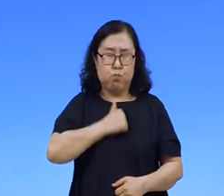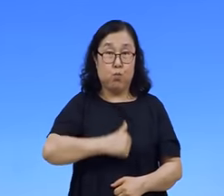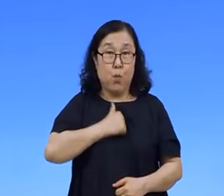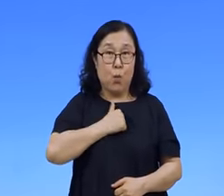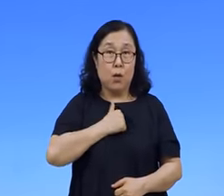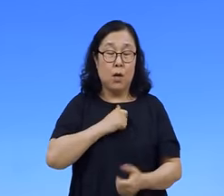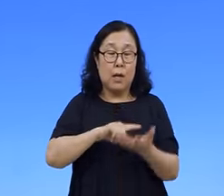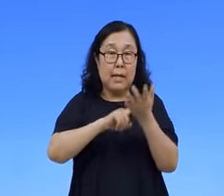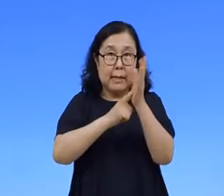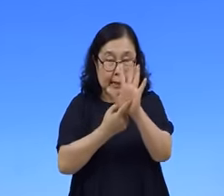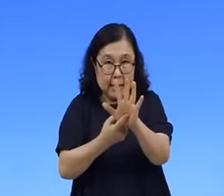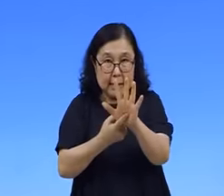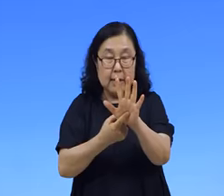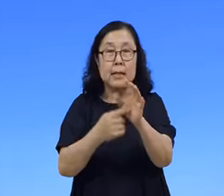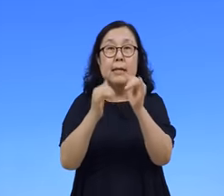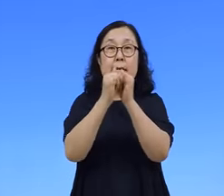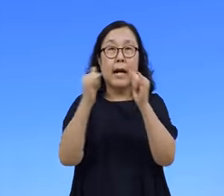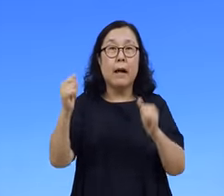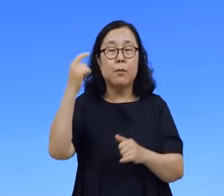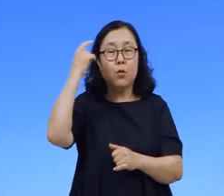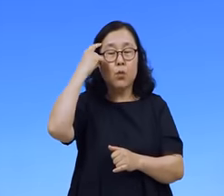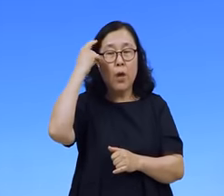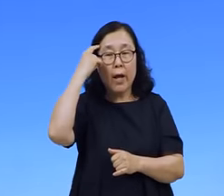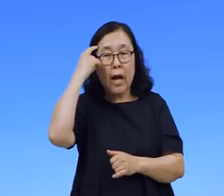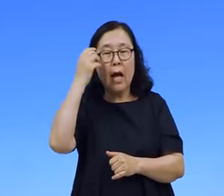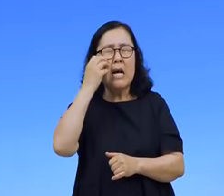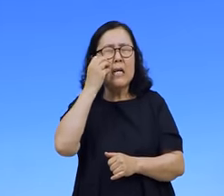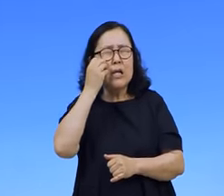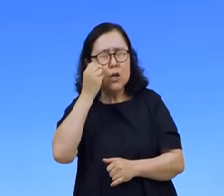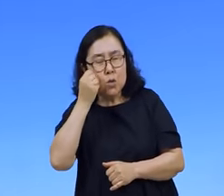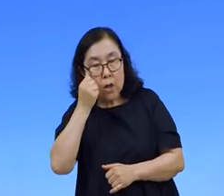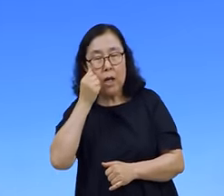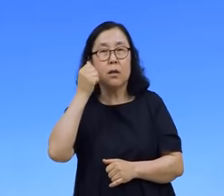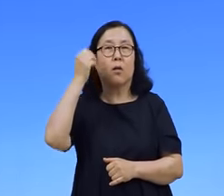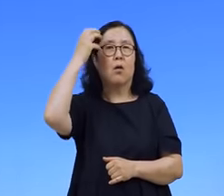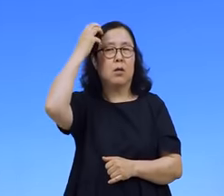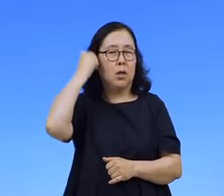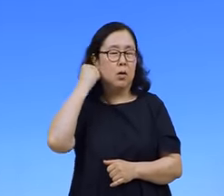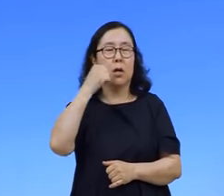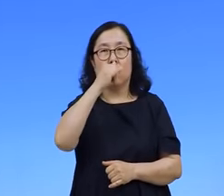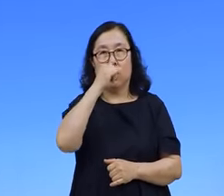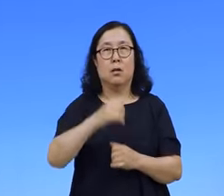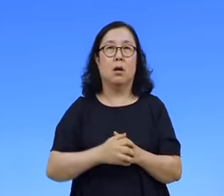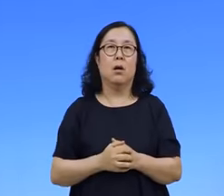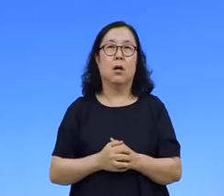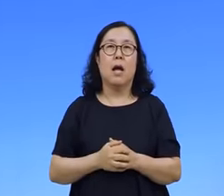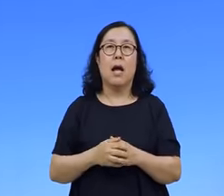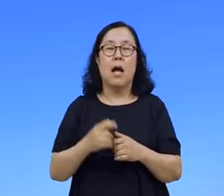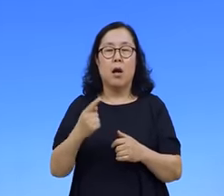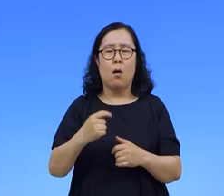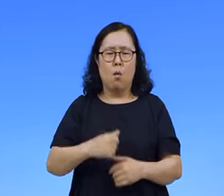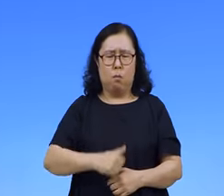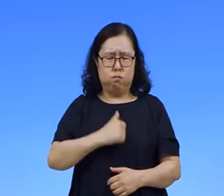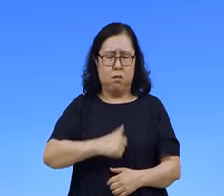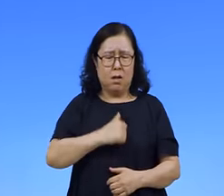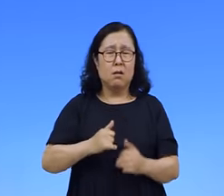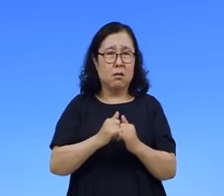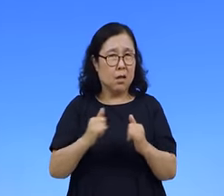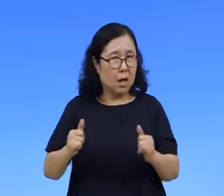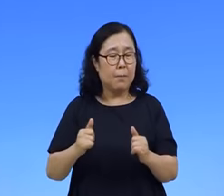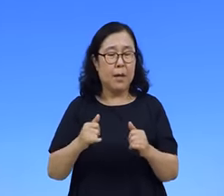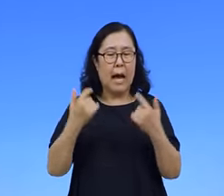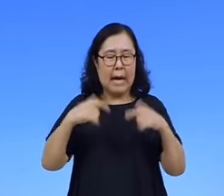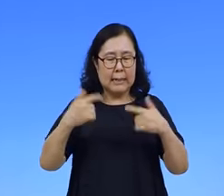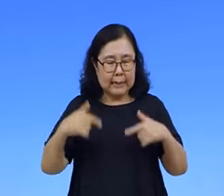생각해서 계속 분노를 표출하는 사람은 뇌는 익숙한 것에 기억이 있다는 거예요. 가만히 보면은요, 화내는 사람이